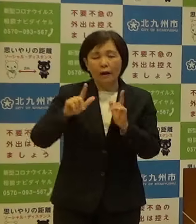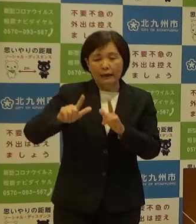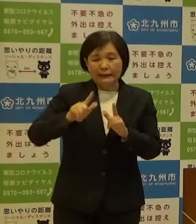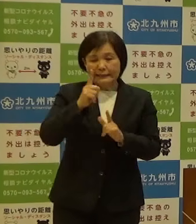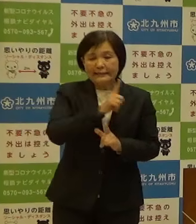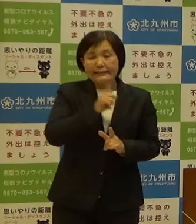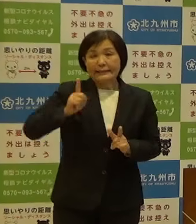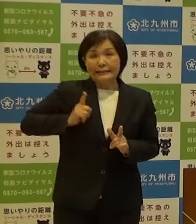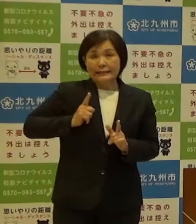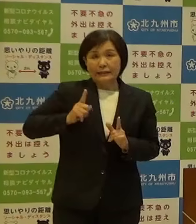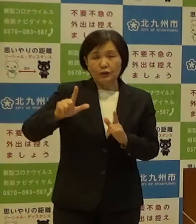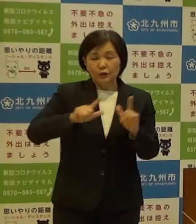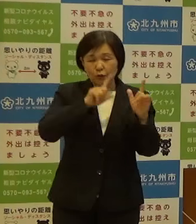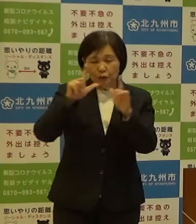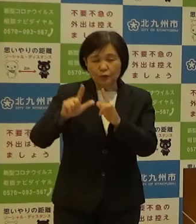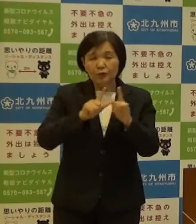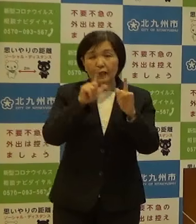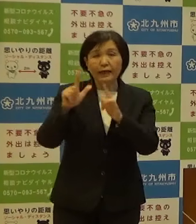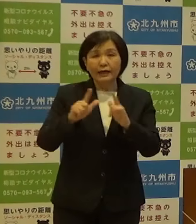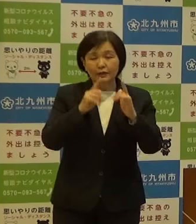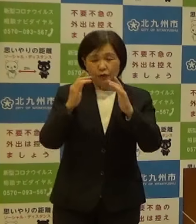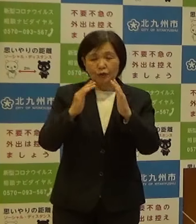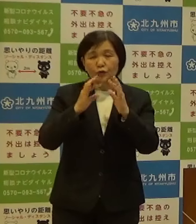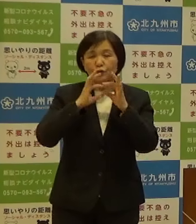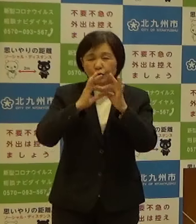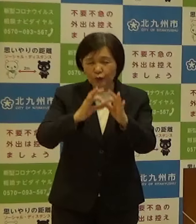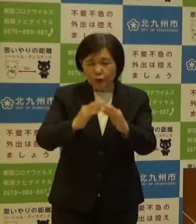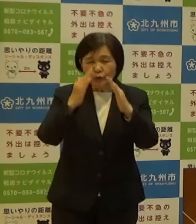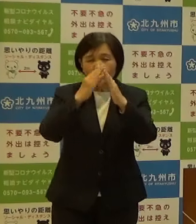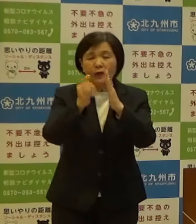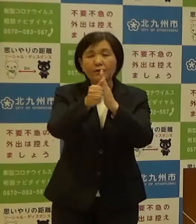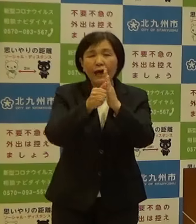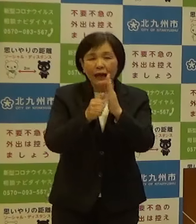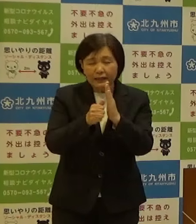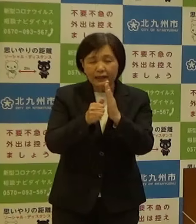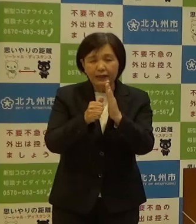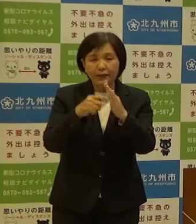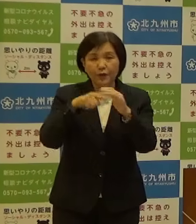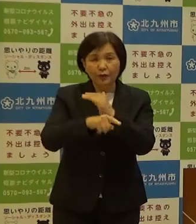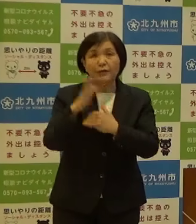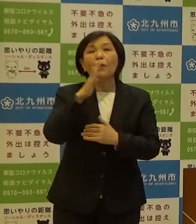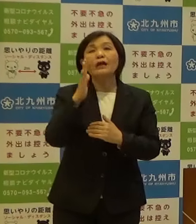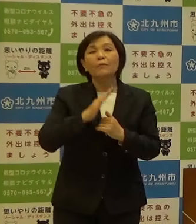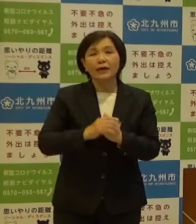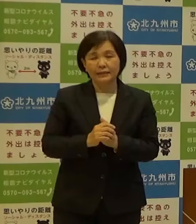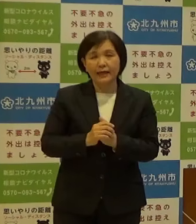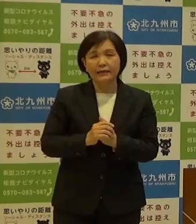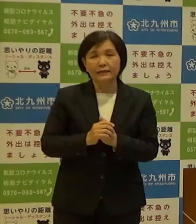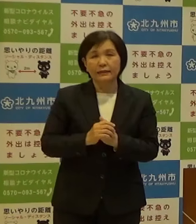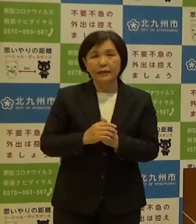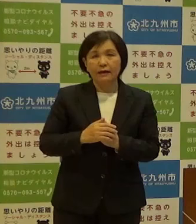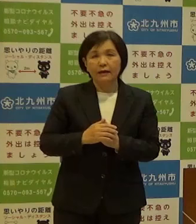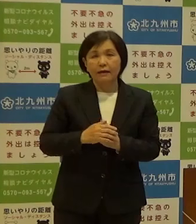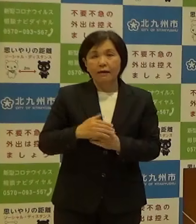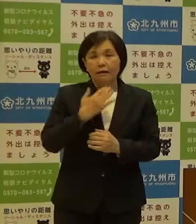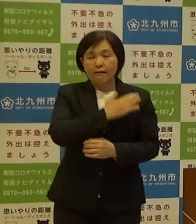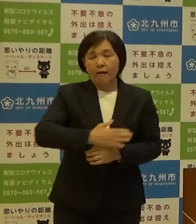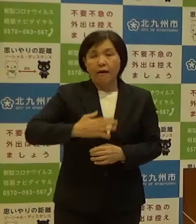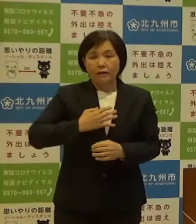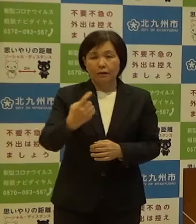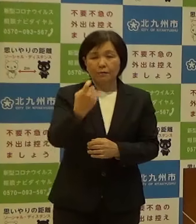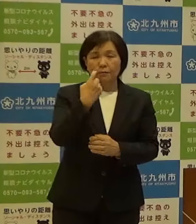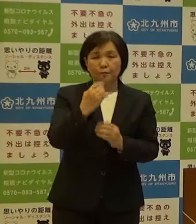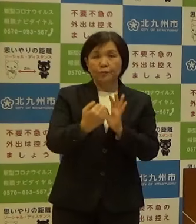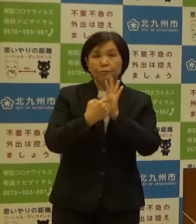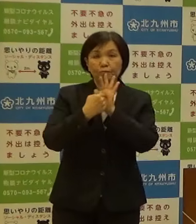ません。多くの報告があるように、体の免疫でもってですね、この